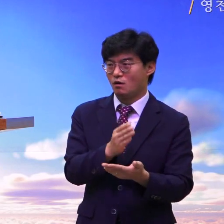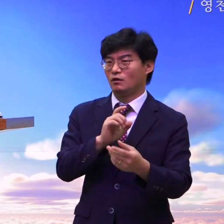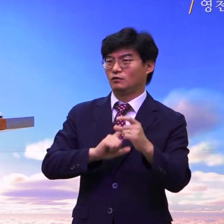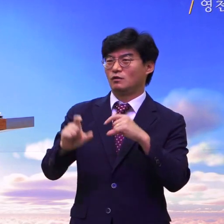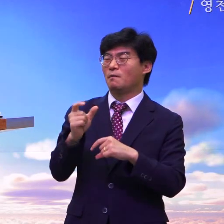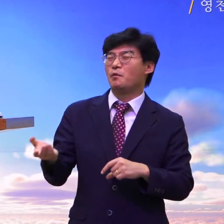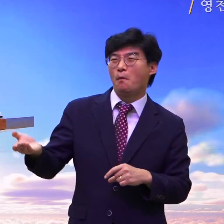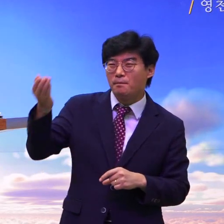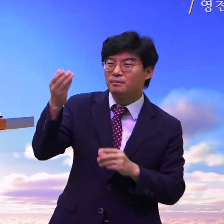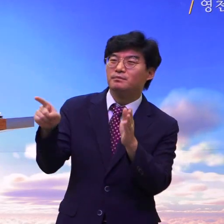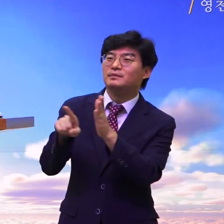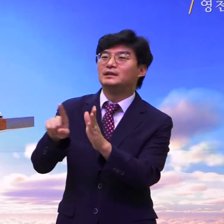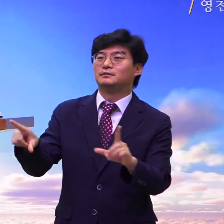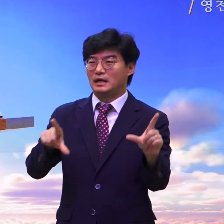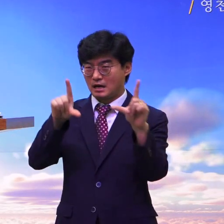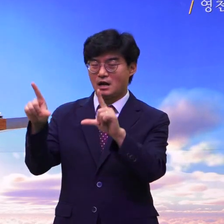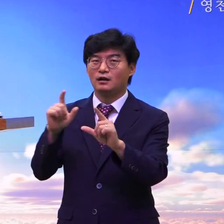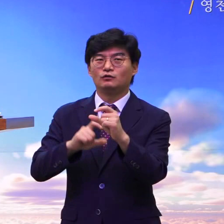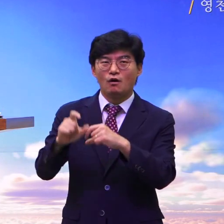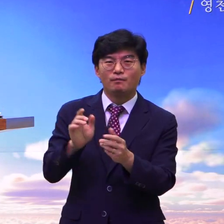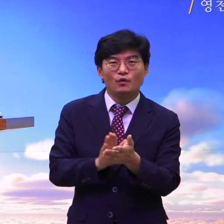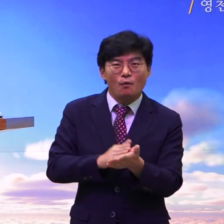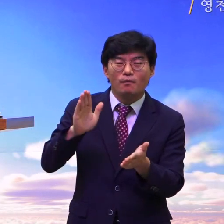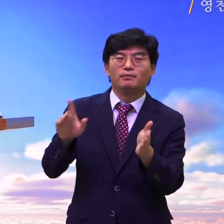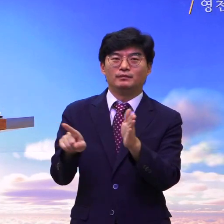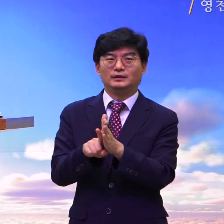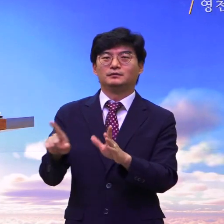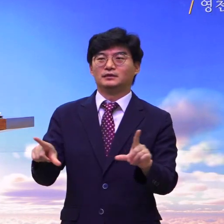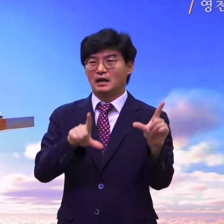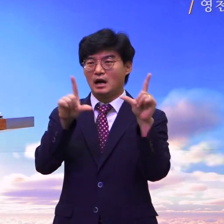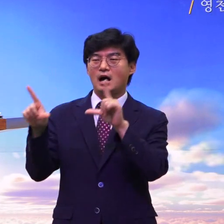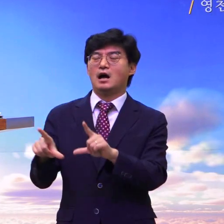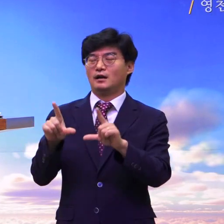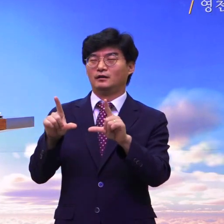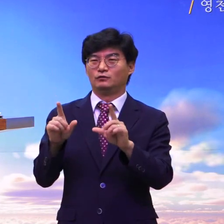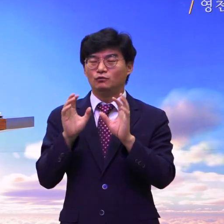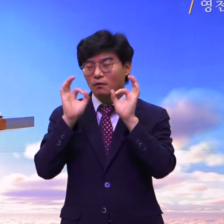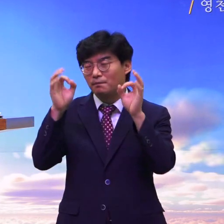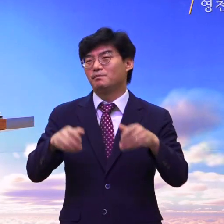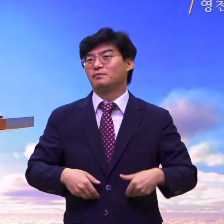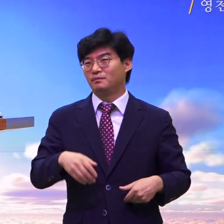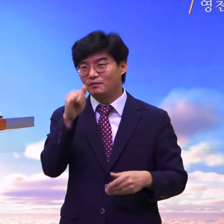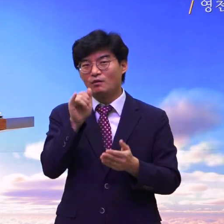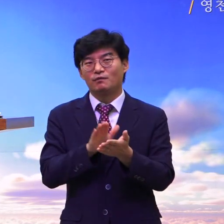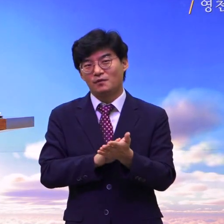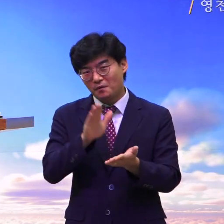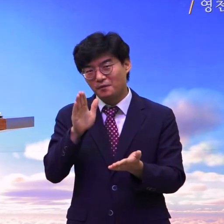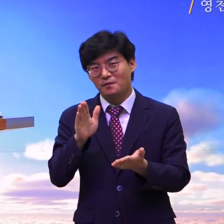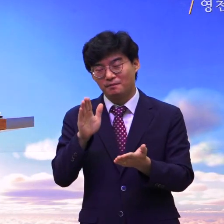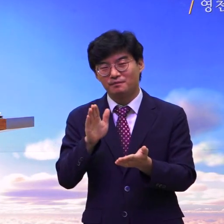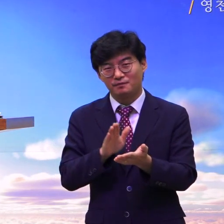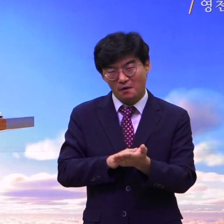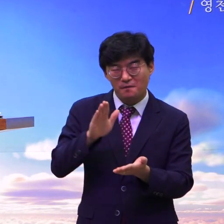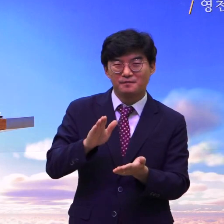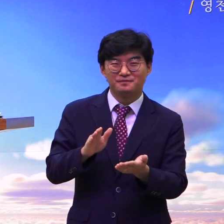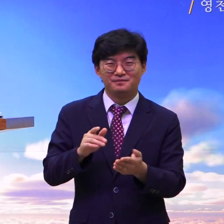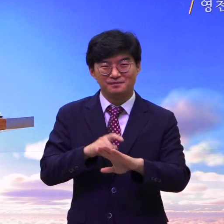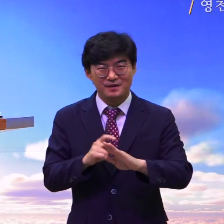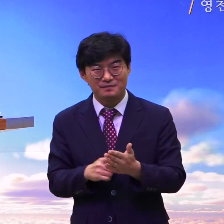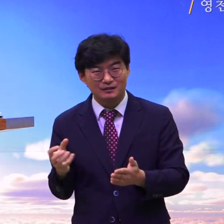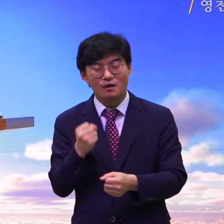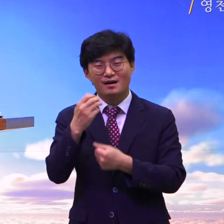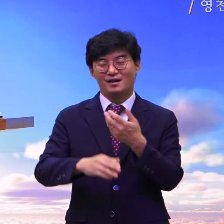추구하시기 바랍니다. 더 열정적으로, 지금 여러분이 가지고 있는 그 수준보다 더 뜨겁게, 더 열정적으로 하나님을